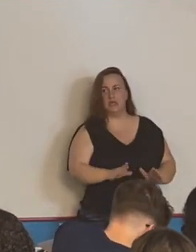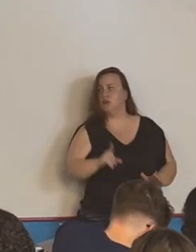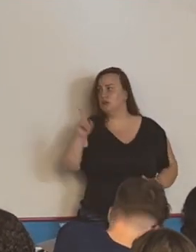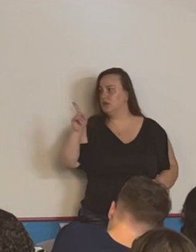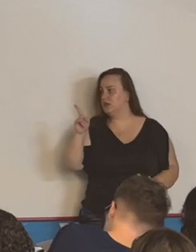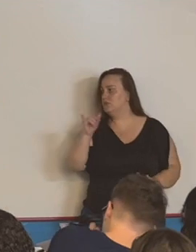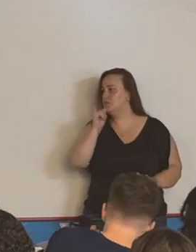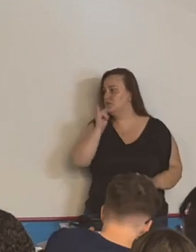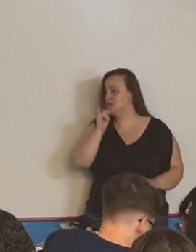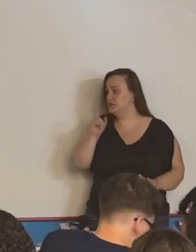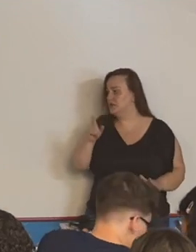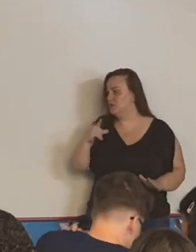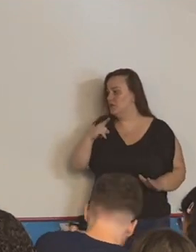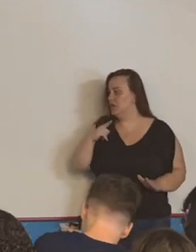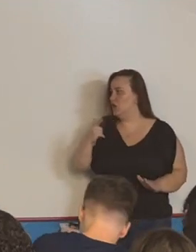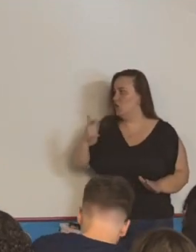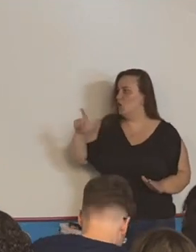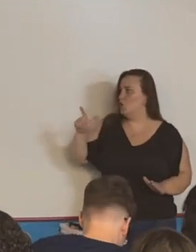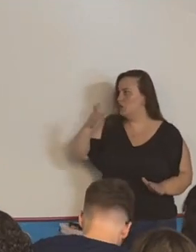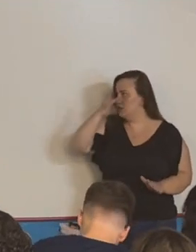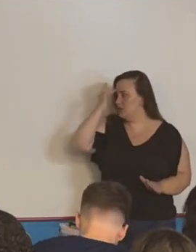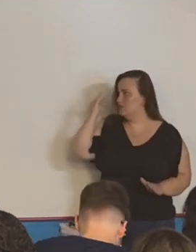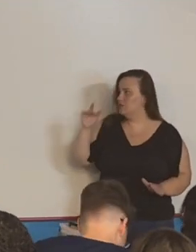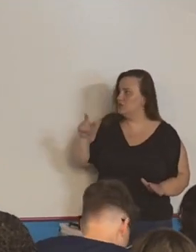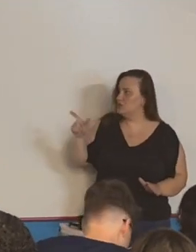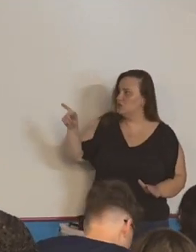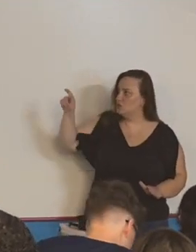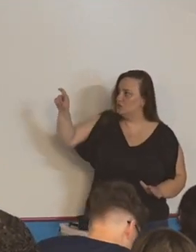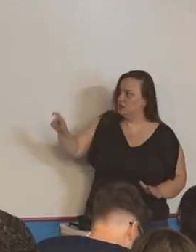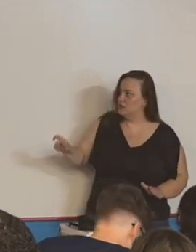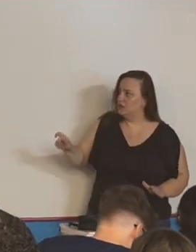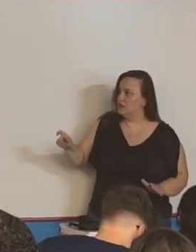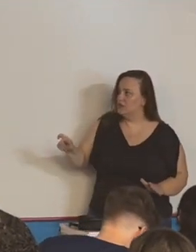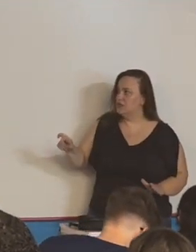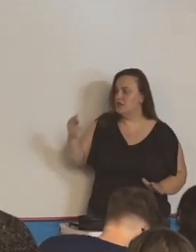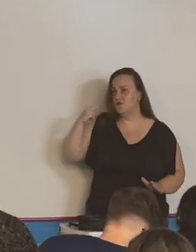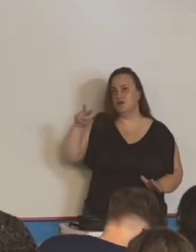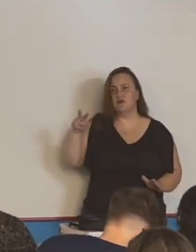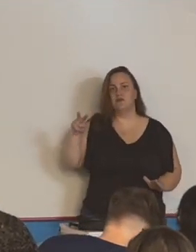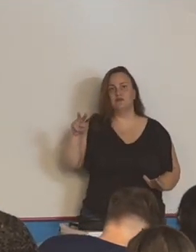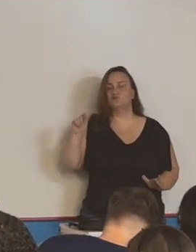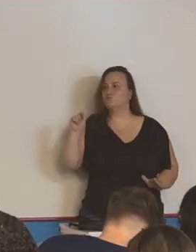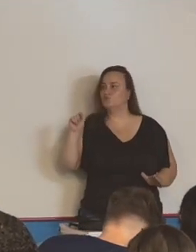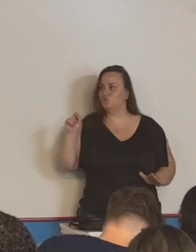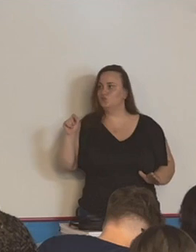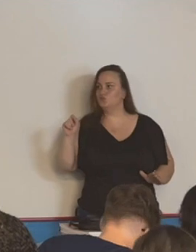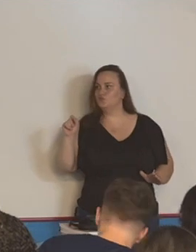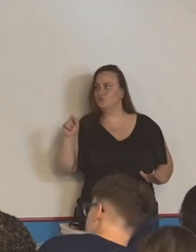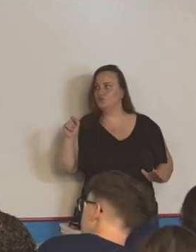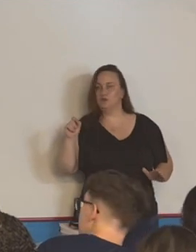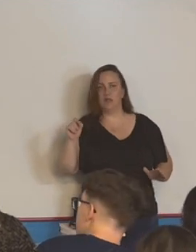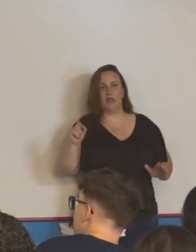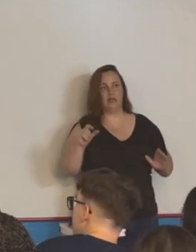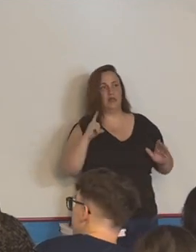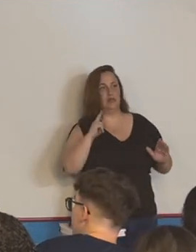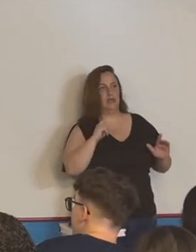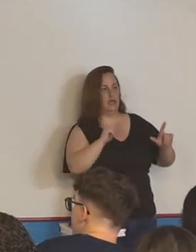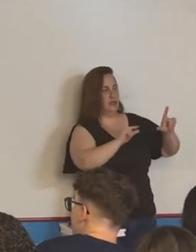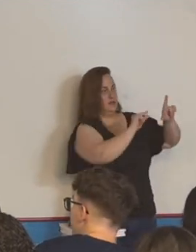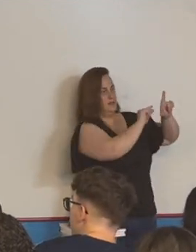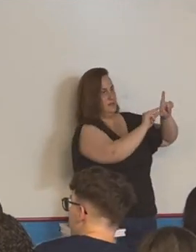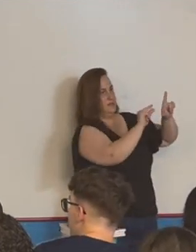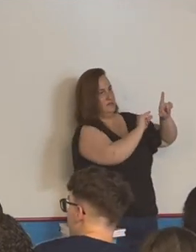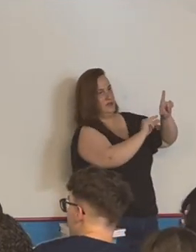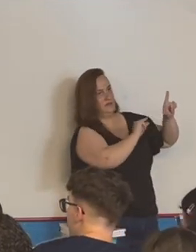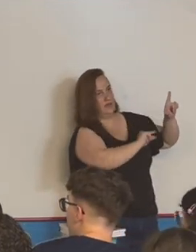aqui, né, você tem outros provedores manipulando uma linha, né, que nessa linha tem, assim, notas, né,